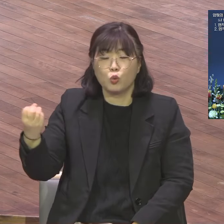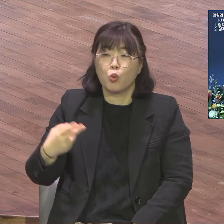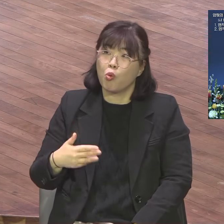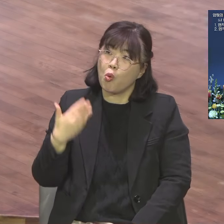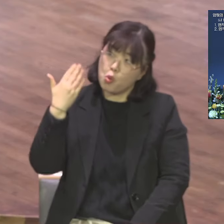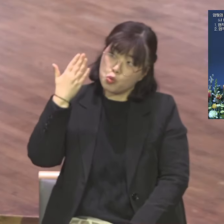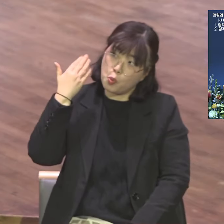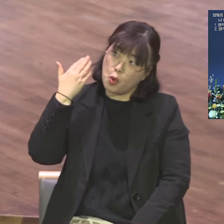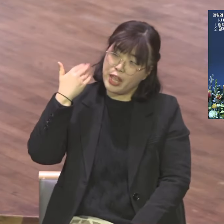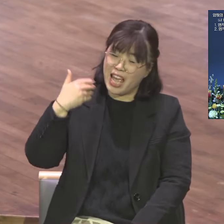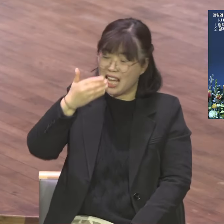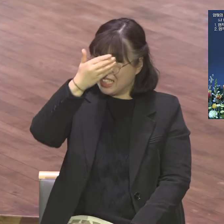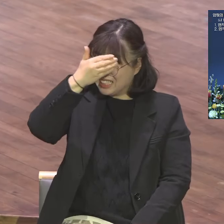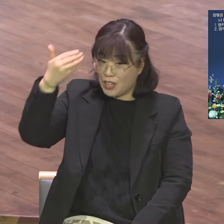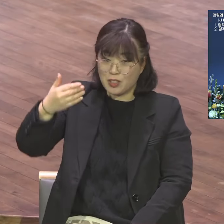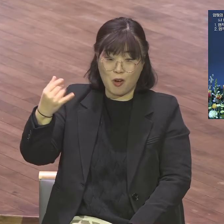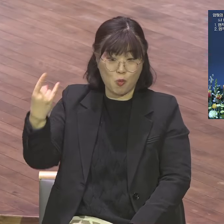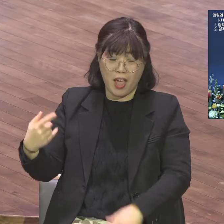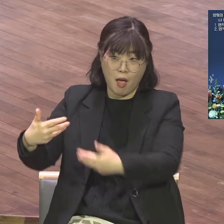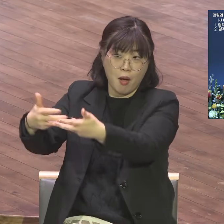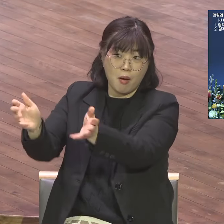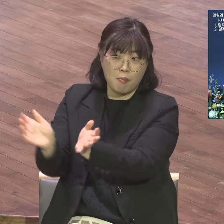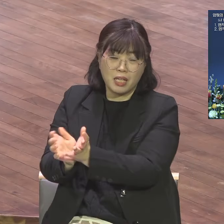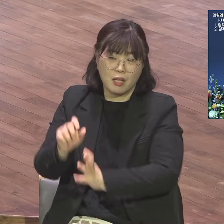부르짖지 하나님 축복 안 하겠냐 이거.